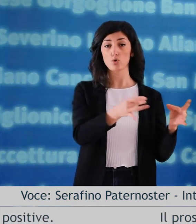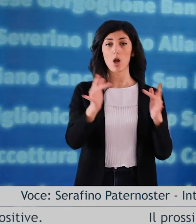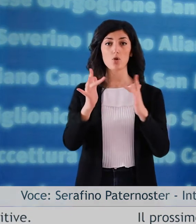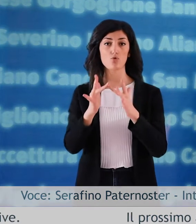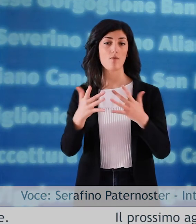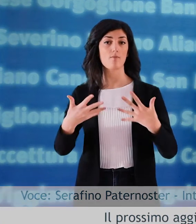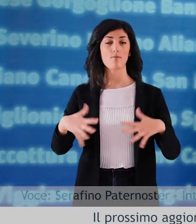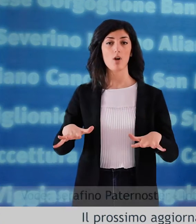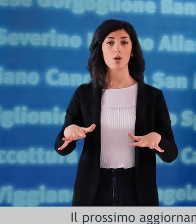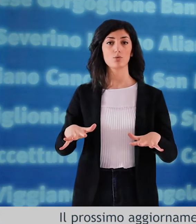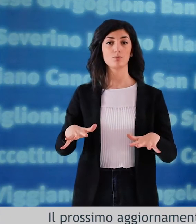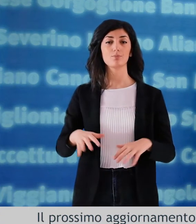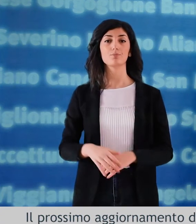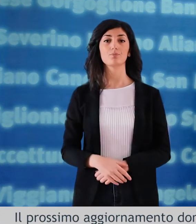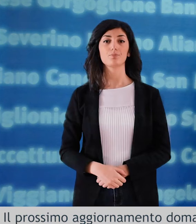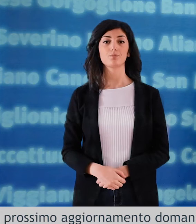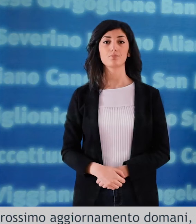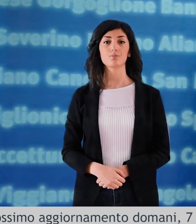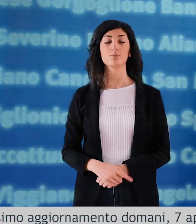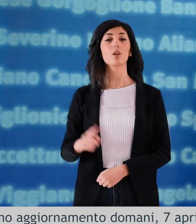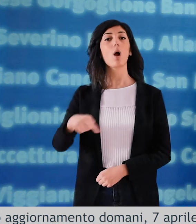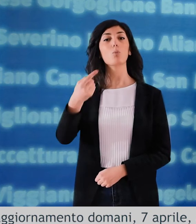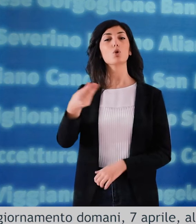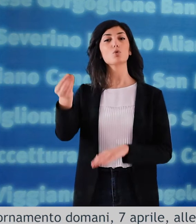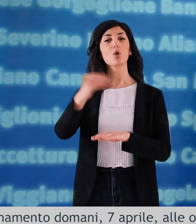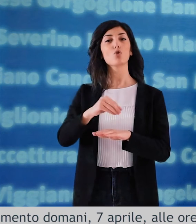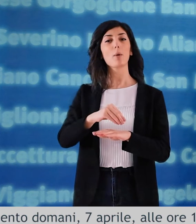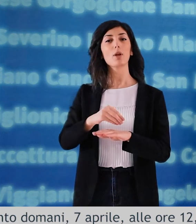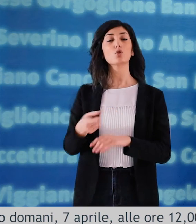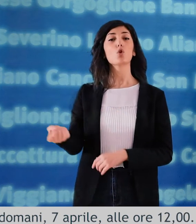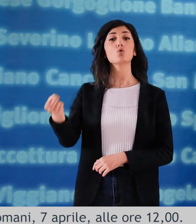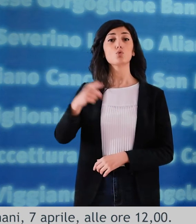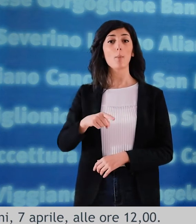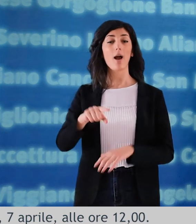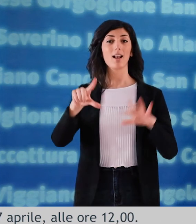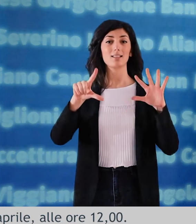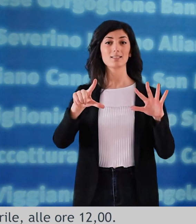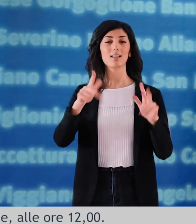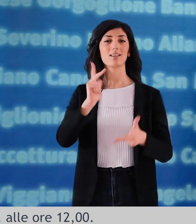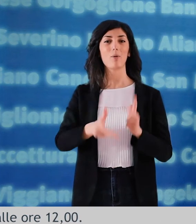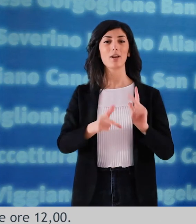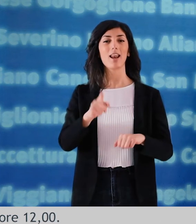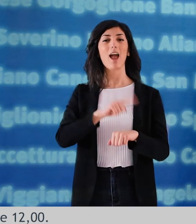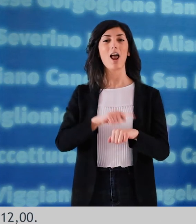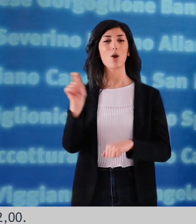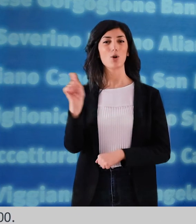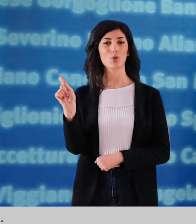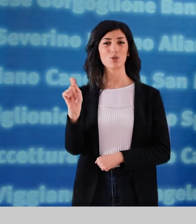positive il prossimo aggiornamento domani 7 aprile alle ore 12